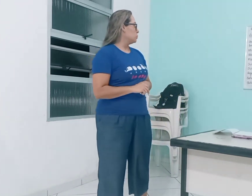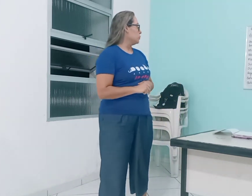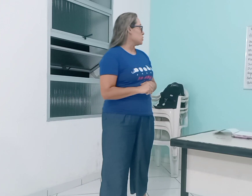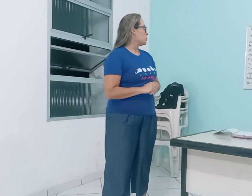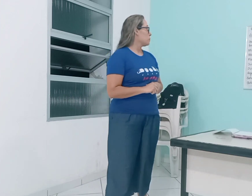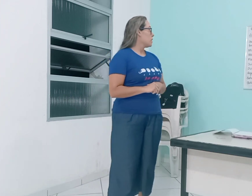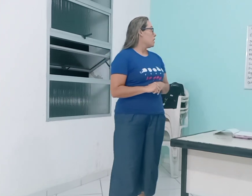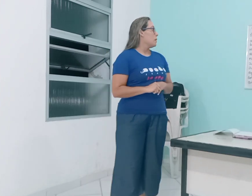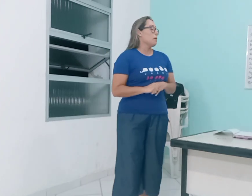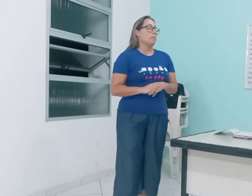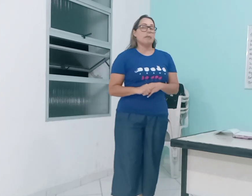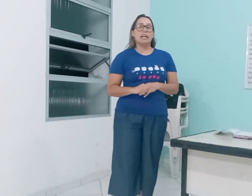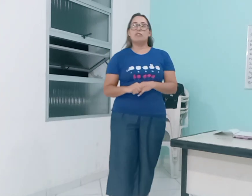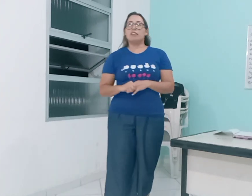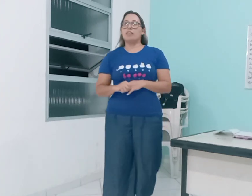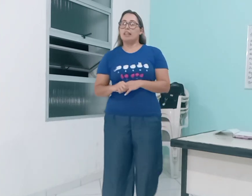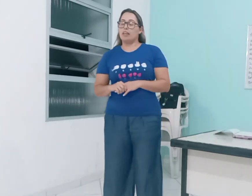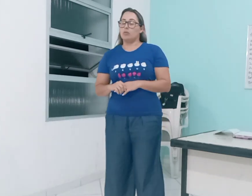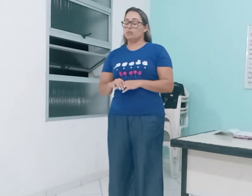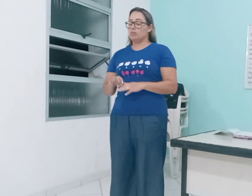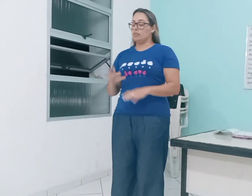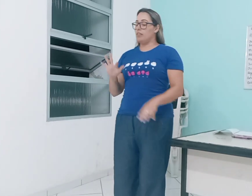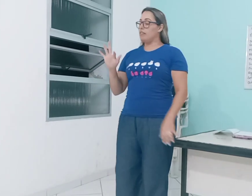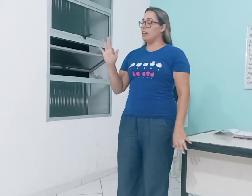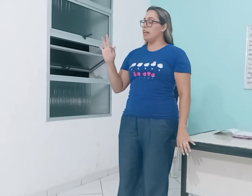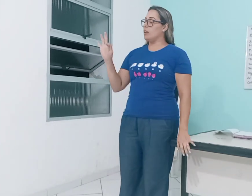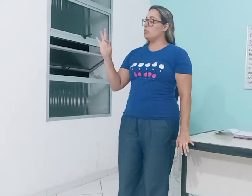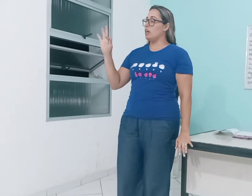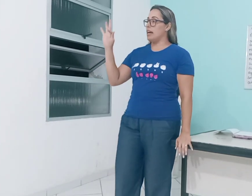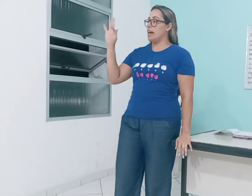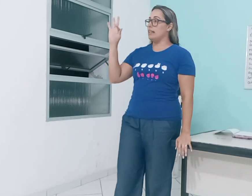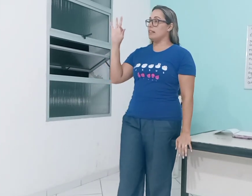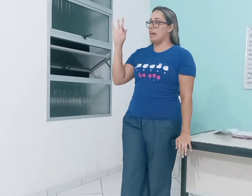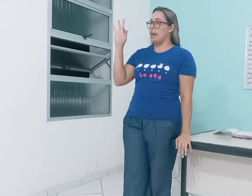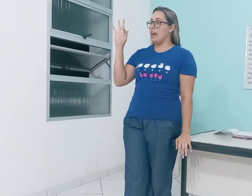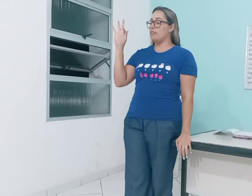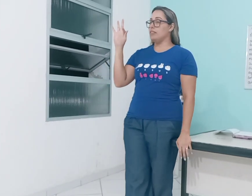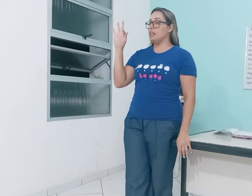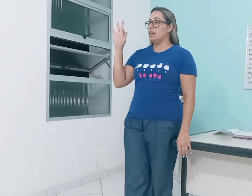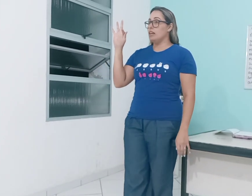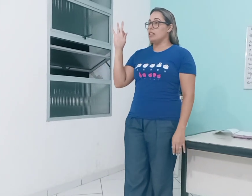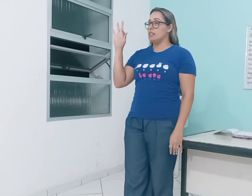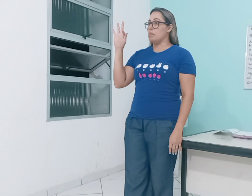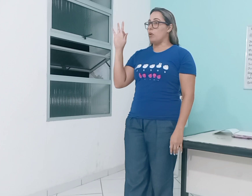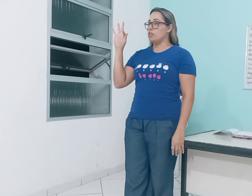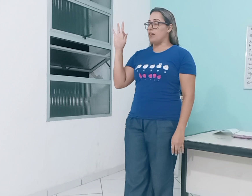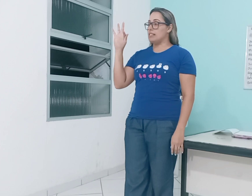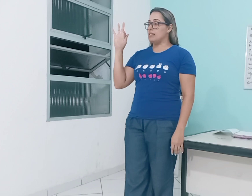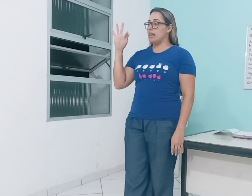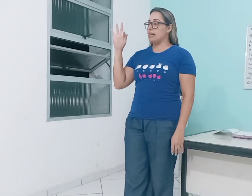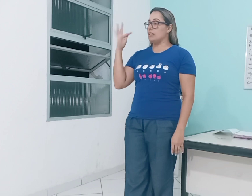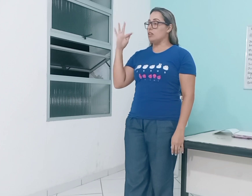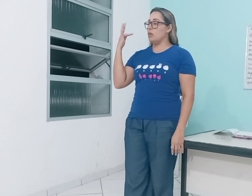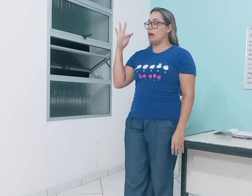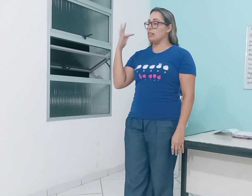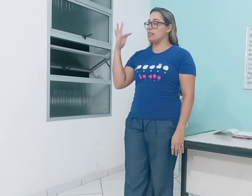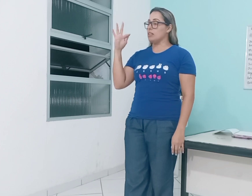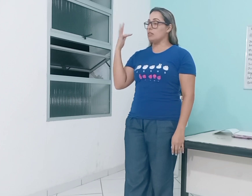isso. Mês de fevereiro. Fevereiro, aí a letra F, você pode fazer aqui, ó, balançando